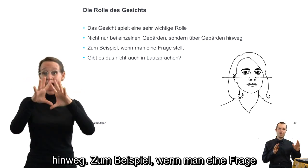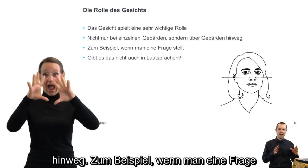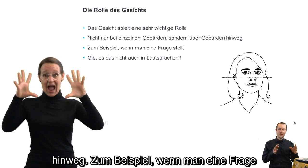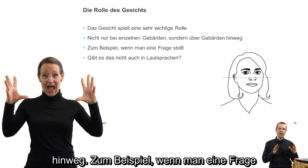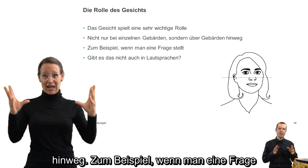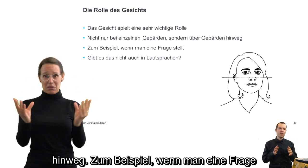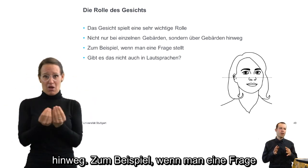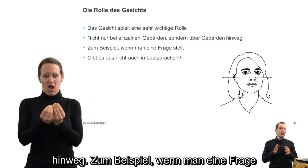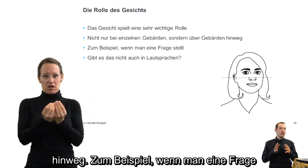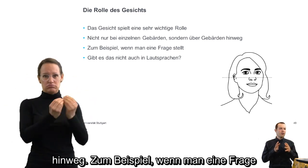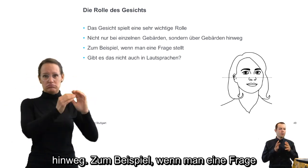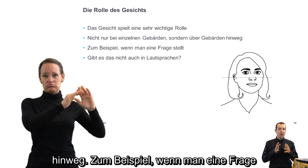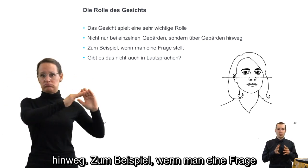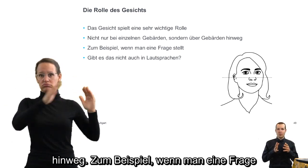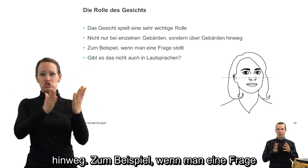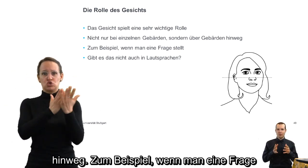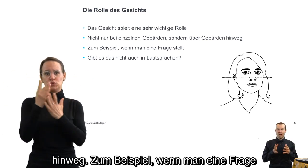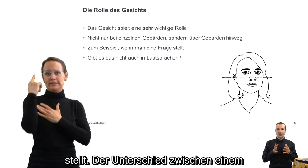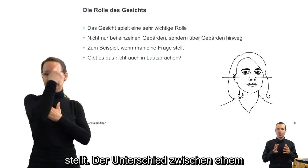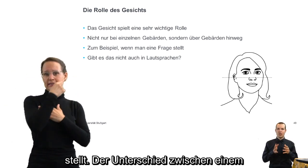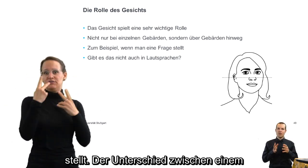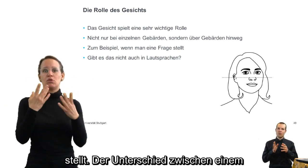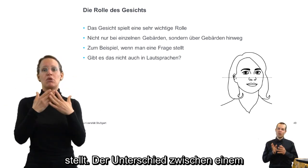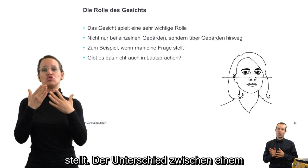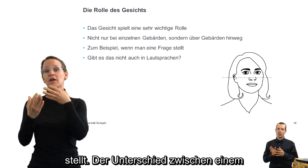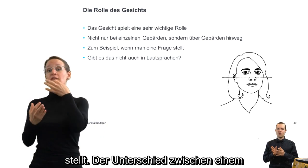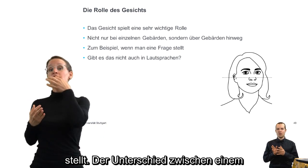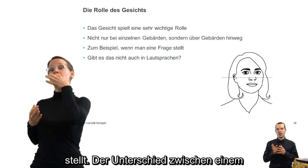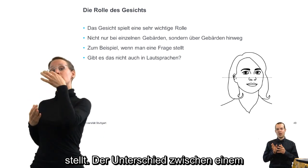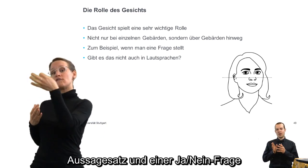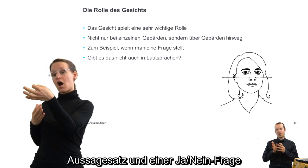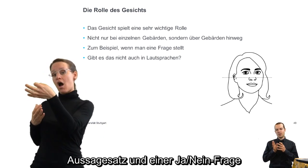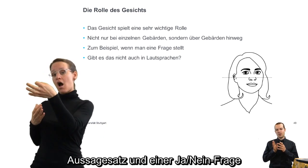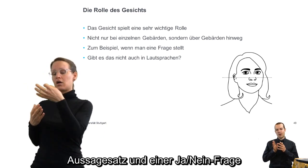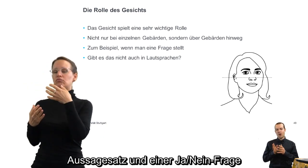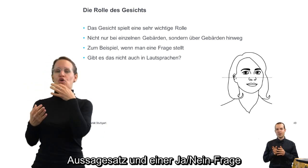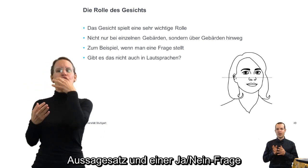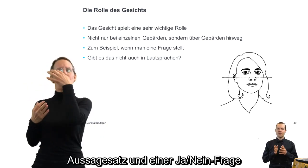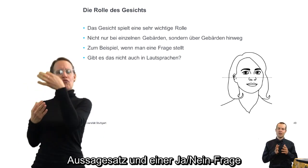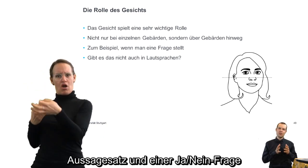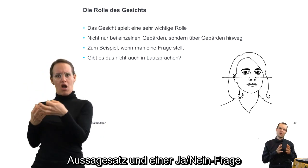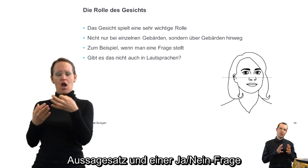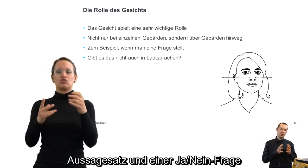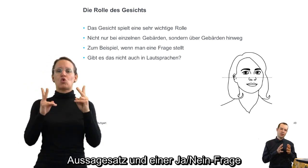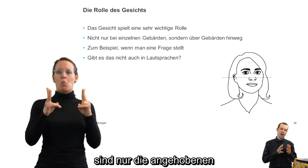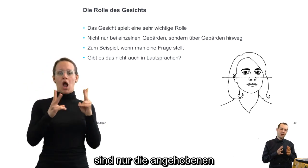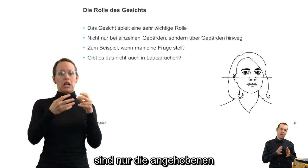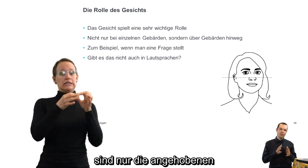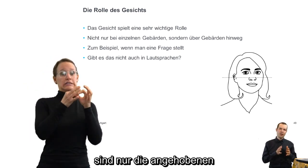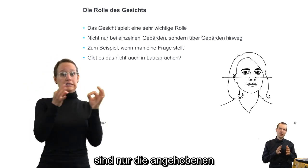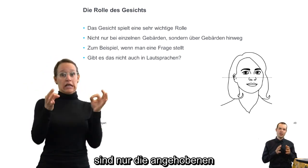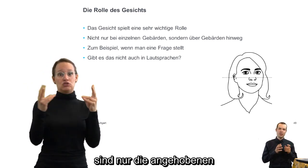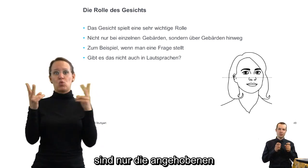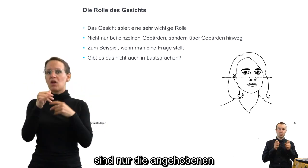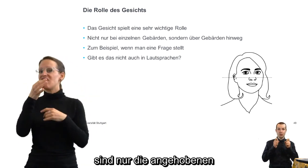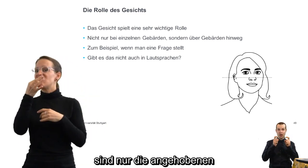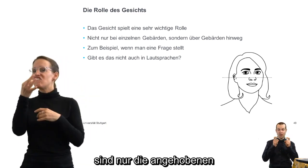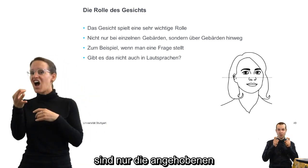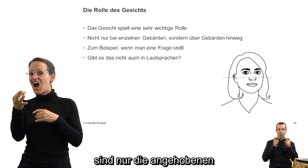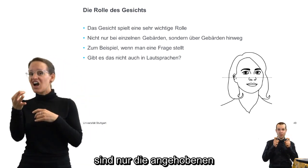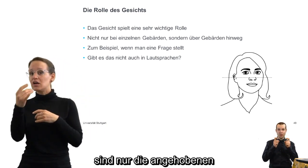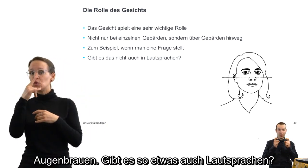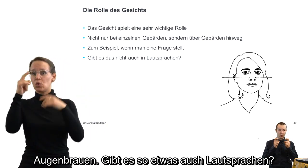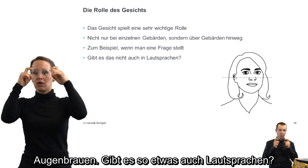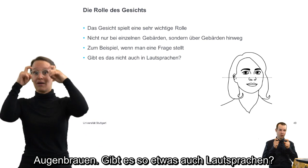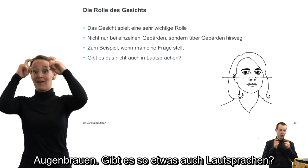Gebärden hinweg. Zum Beispiel, man eine Frage stellt, der Unterschied zwischen einem Aussagesatz und einer Ja-Nein-Frage sind nur die